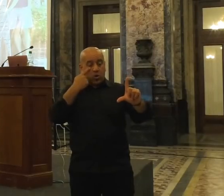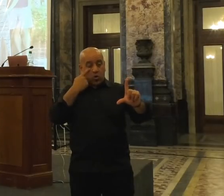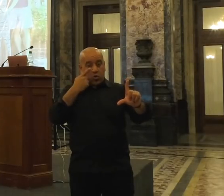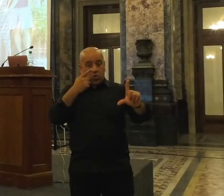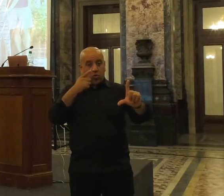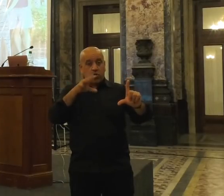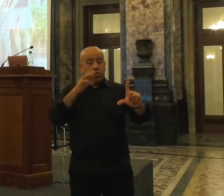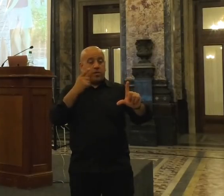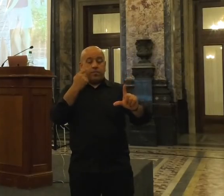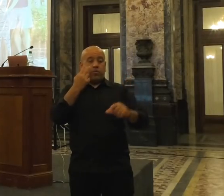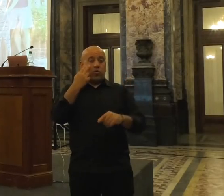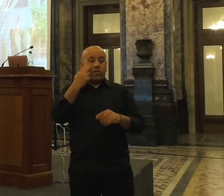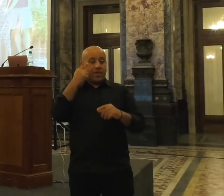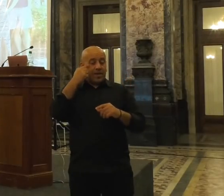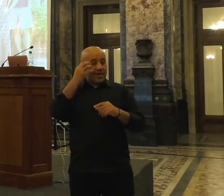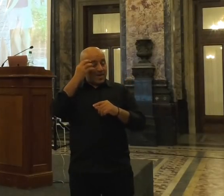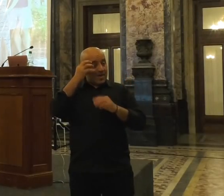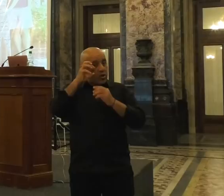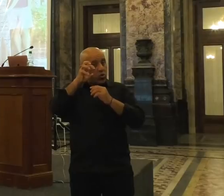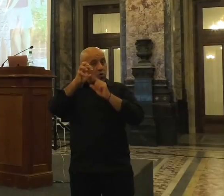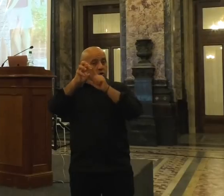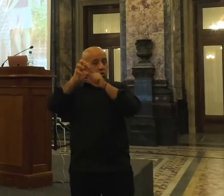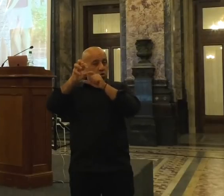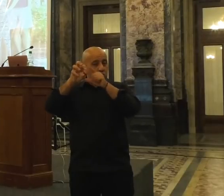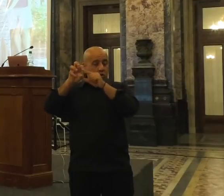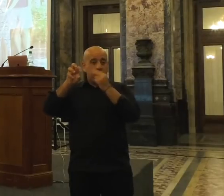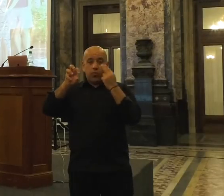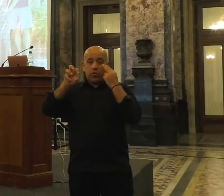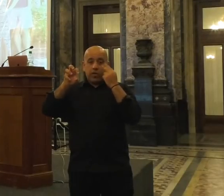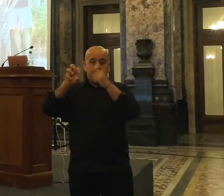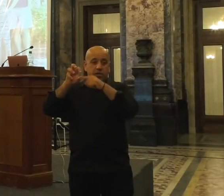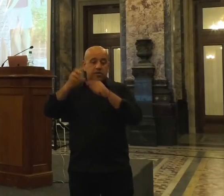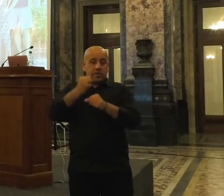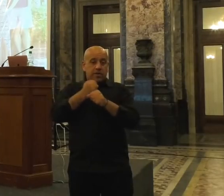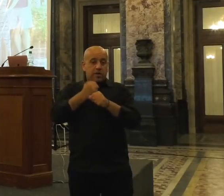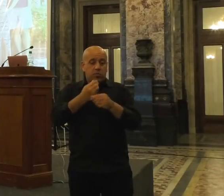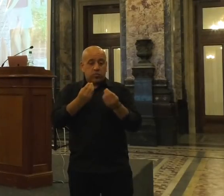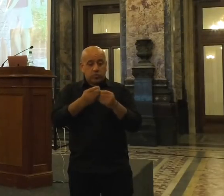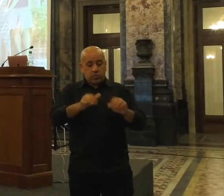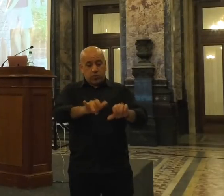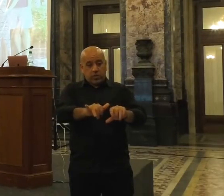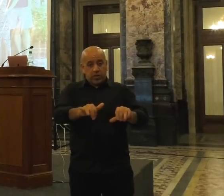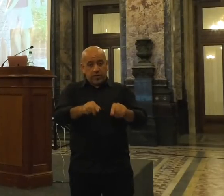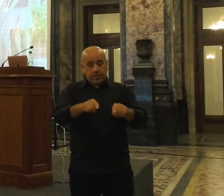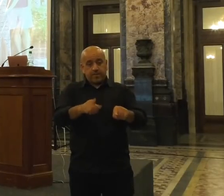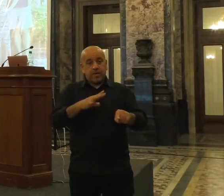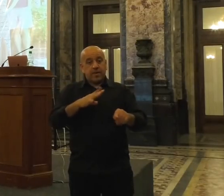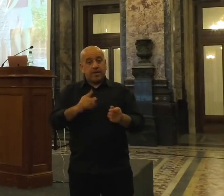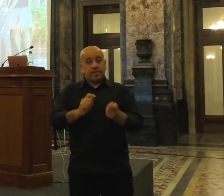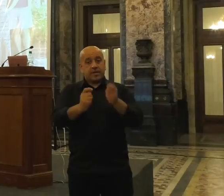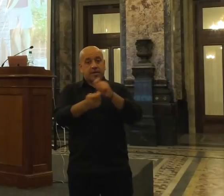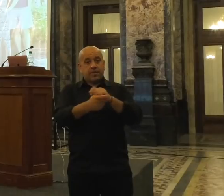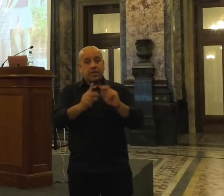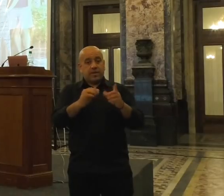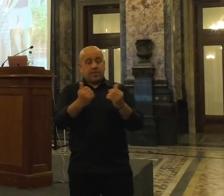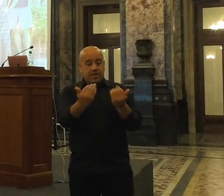que estamos haciendo daño a los músculos. Entonces lo que se recomienda mucho si trabajamos mucho con computadoras es cambiar el